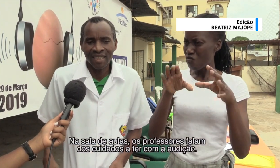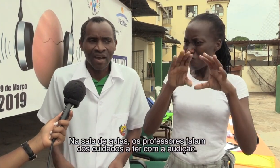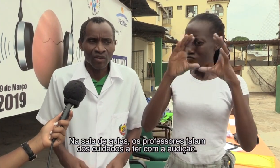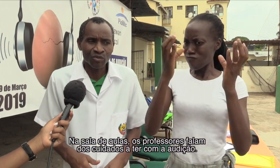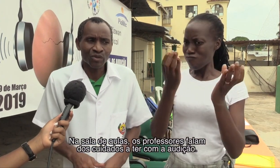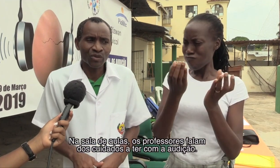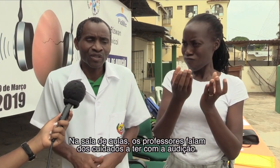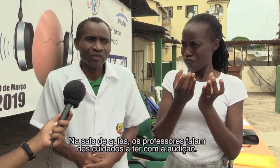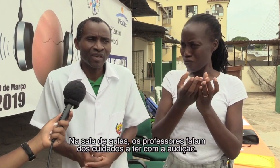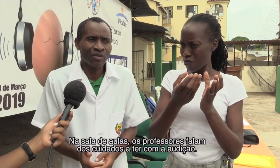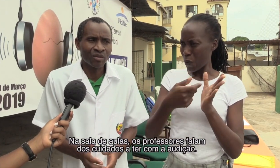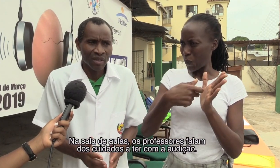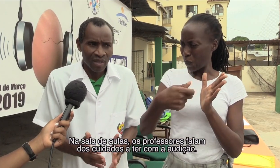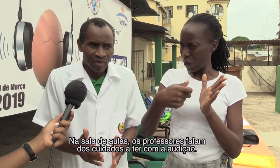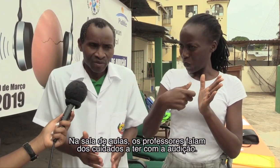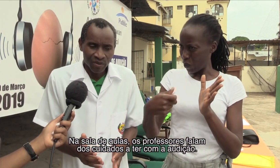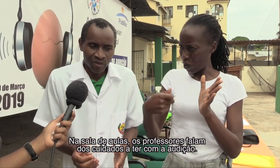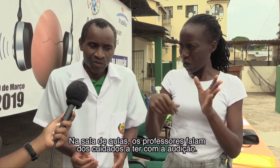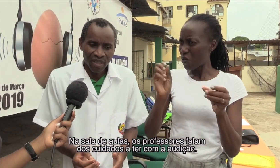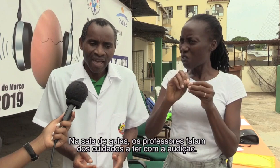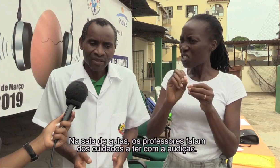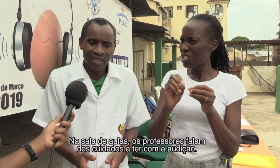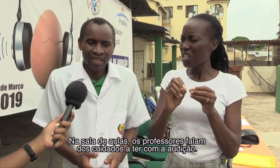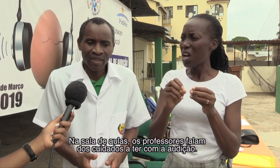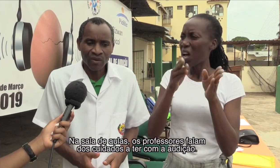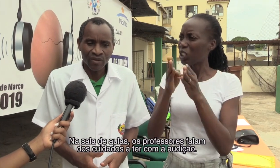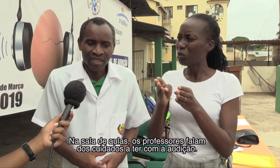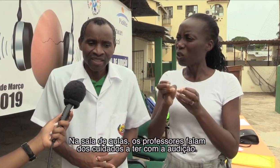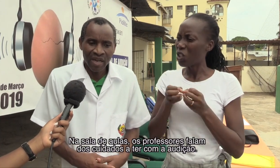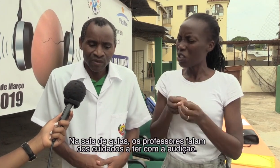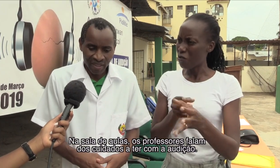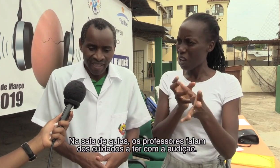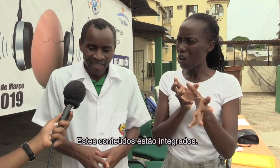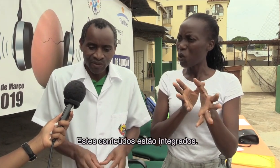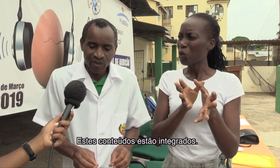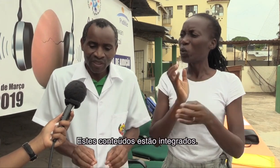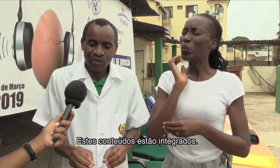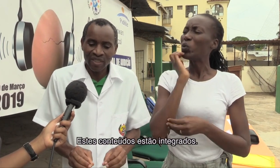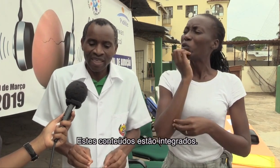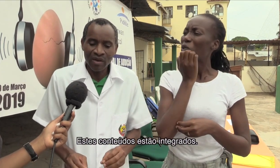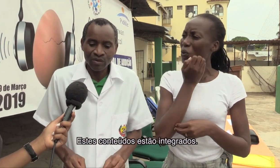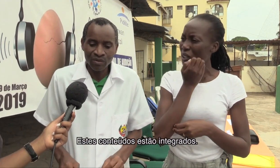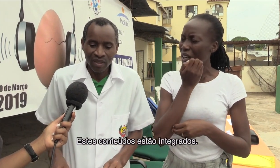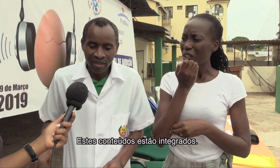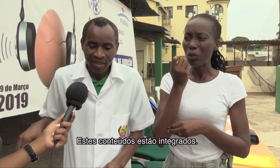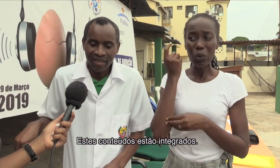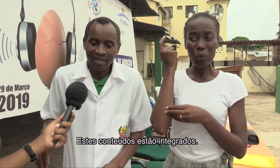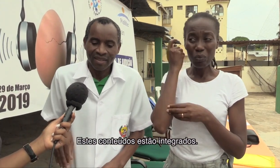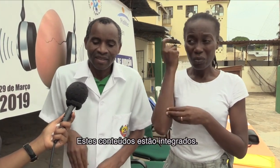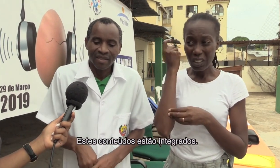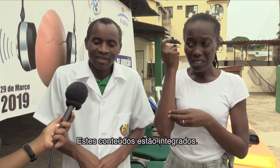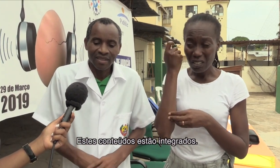das áreas de água. pessoas falam dos cuidados a ter condições. Esses conteúdos estão